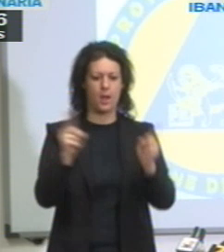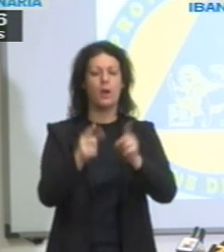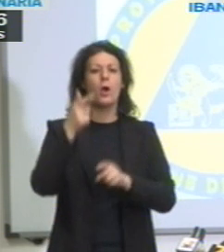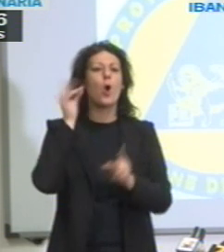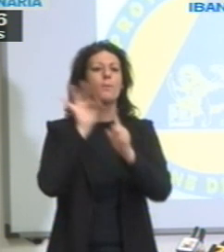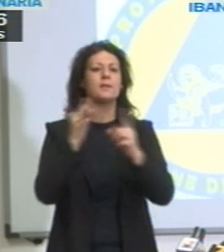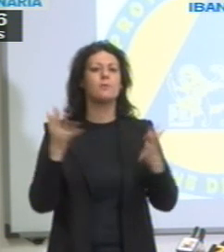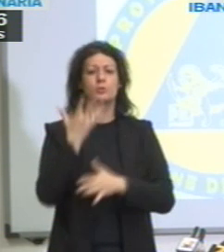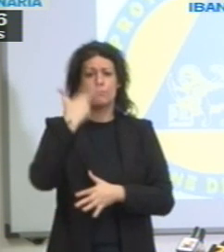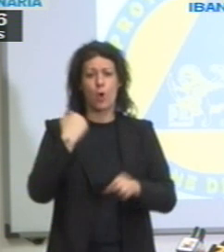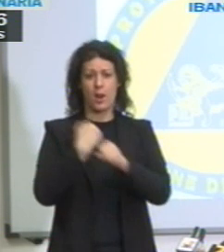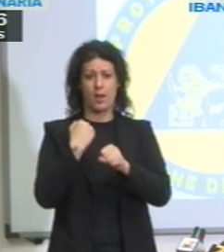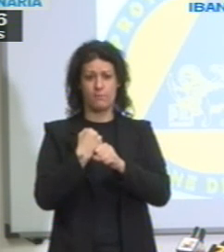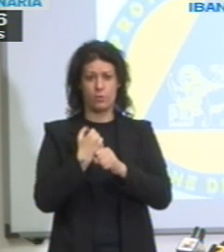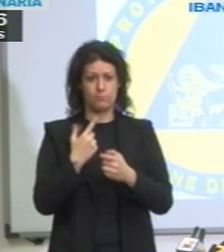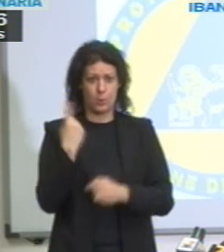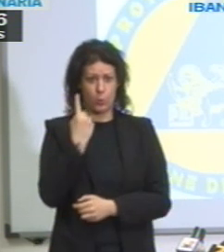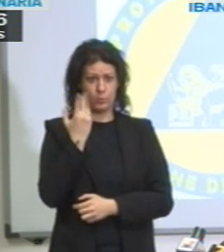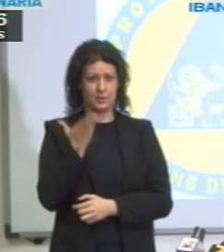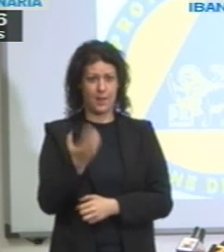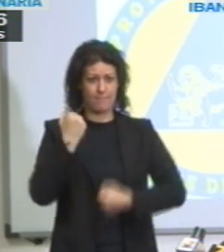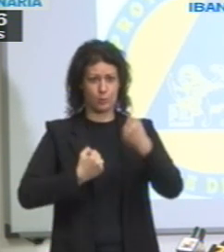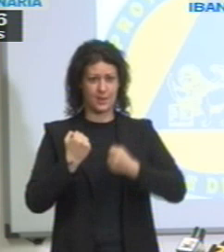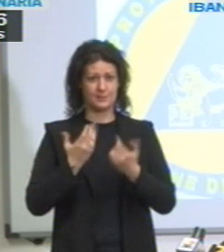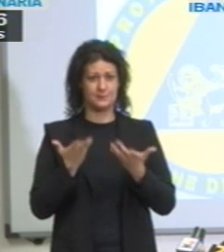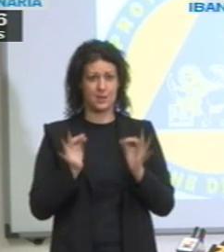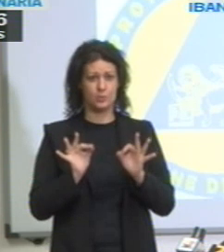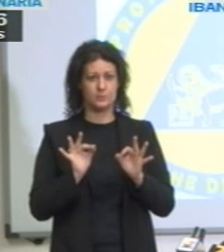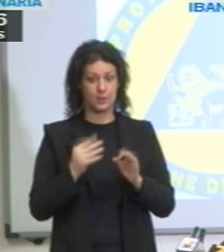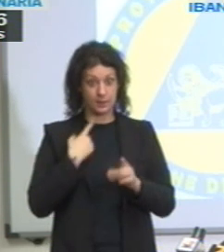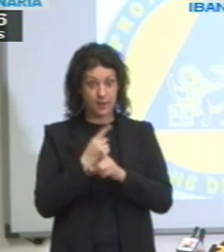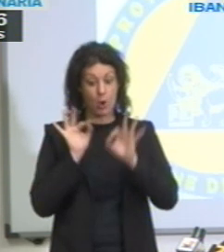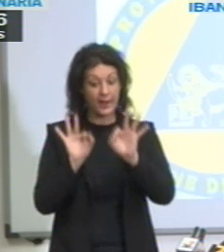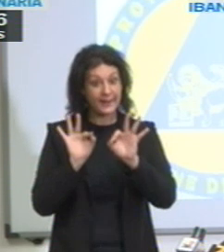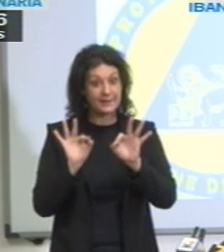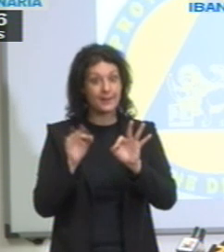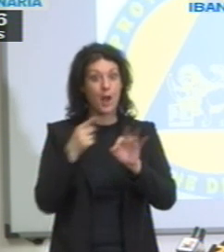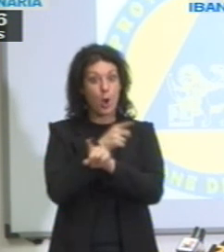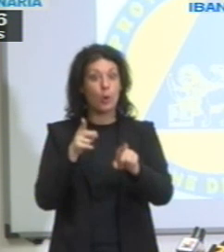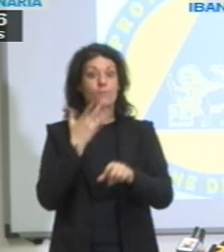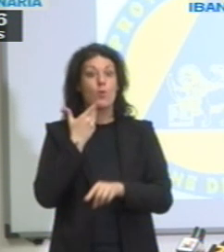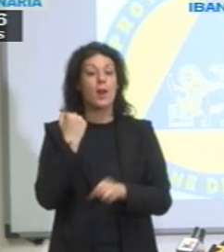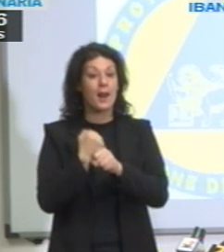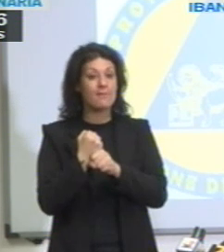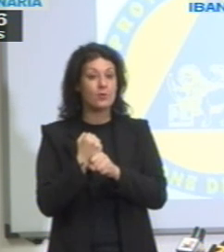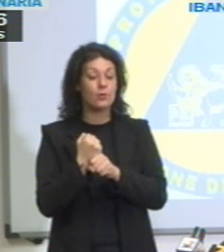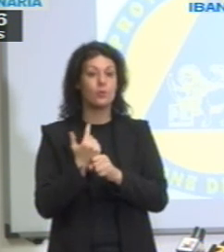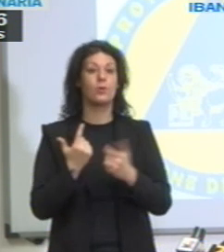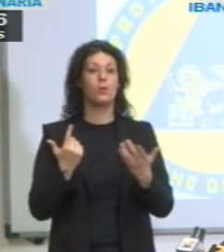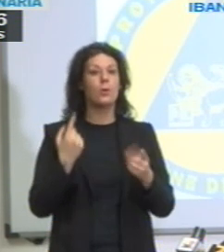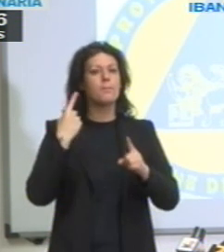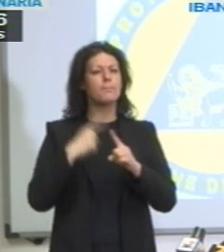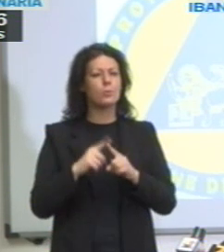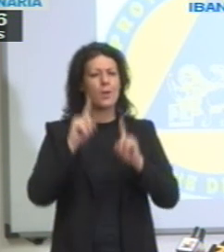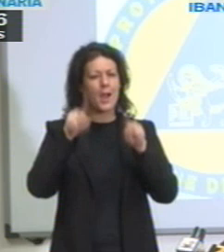penso che questo sia unico, no? Cioè, come si fa a criticare chi chiede lavoro? E peraltro vorrei dire, non in maniera